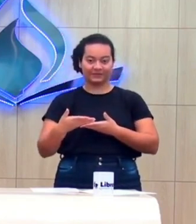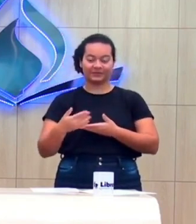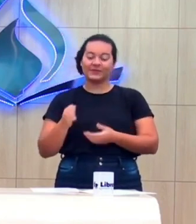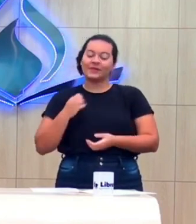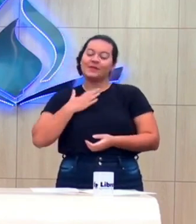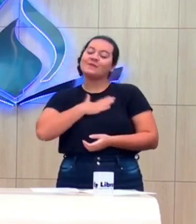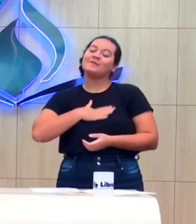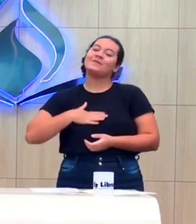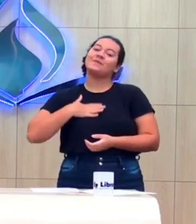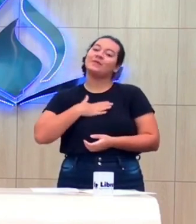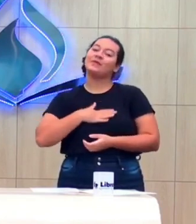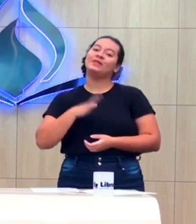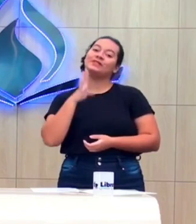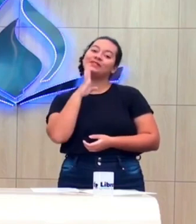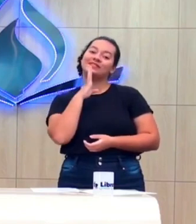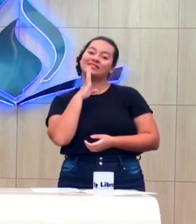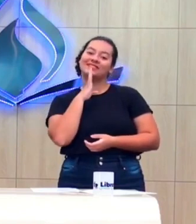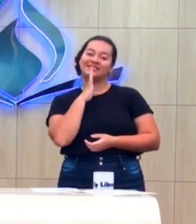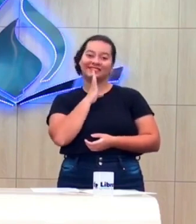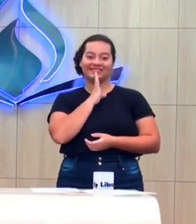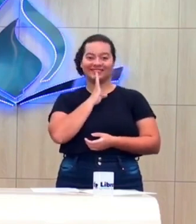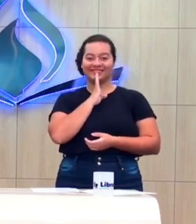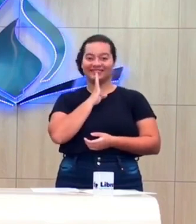Prazer em conhecer.